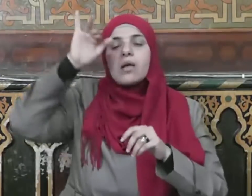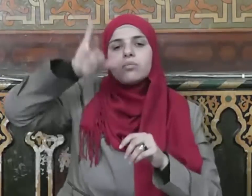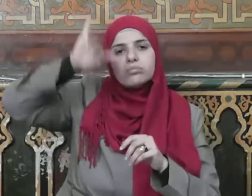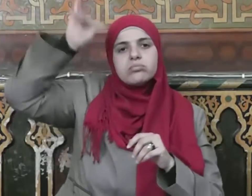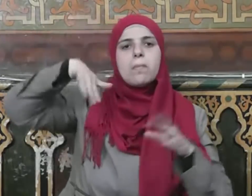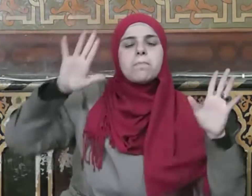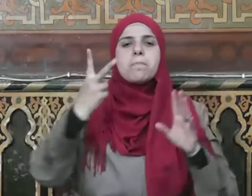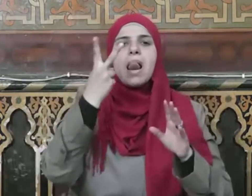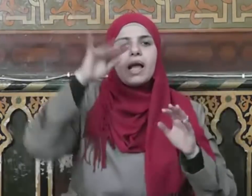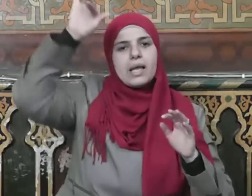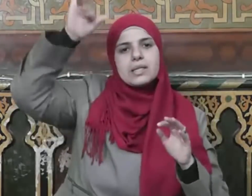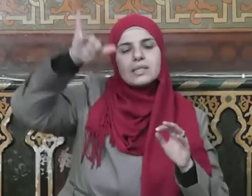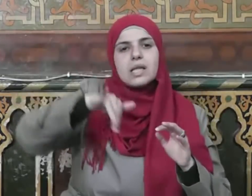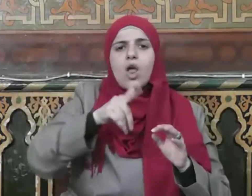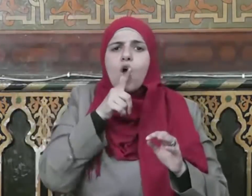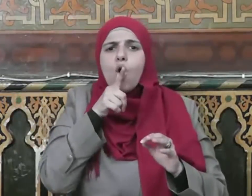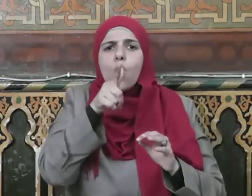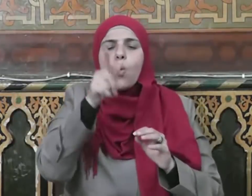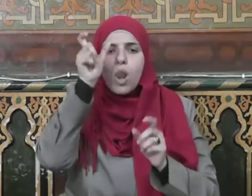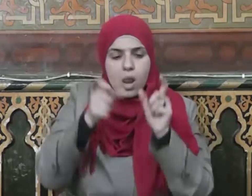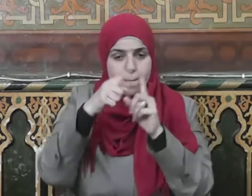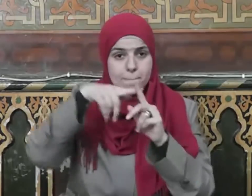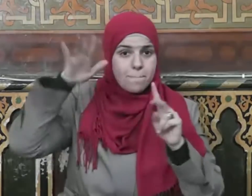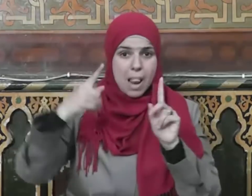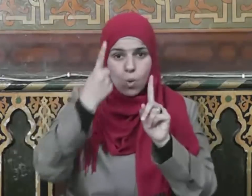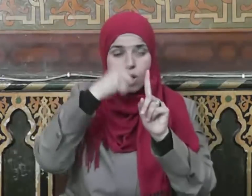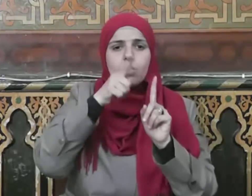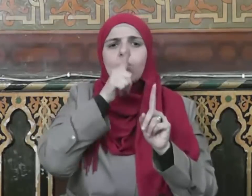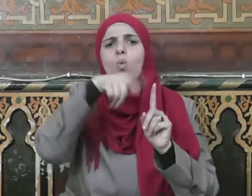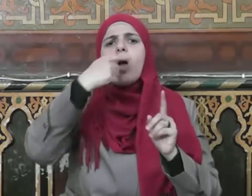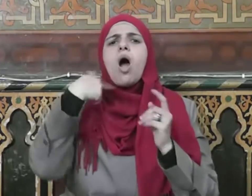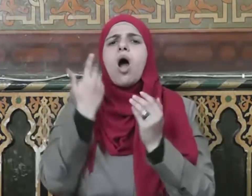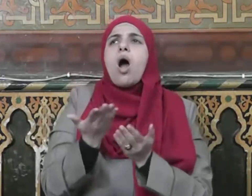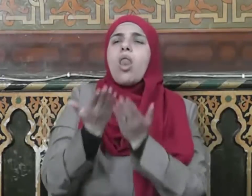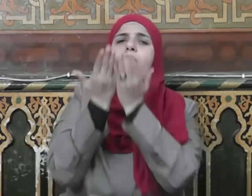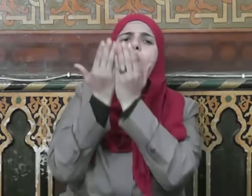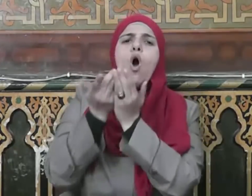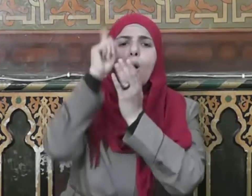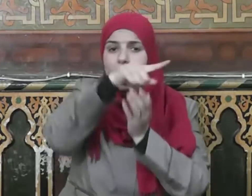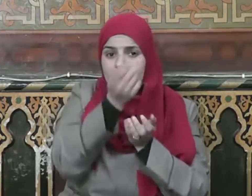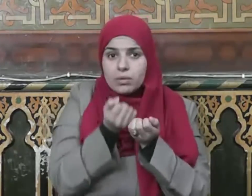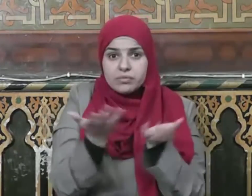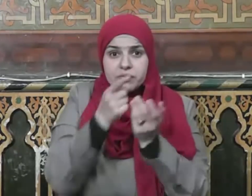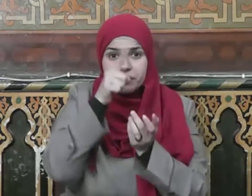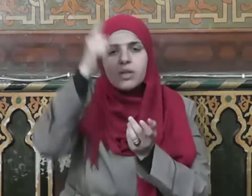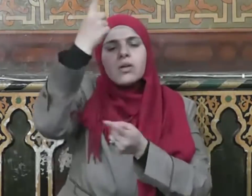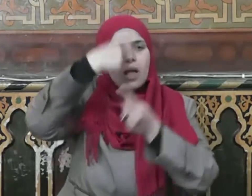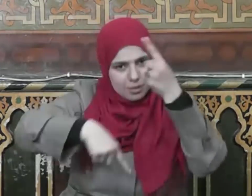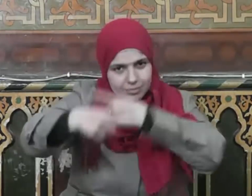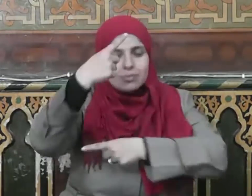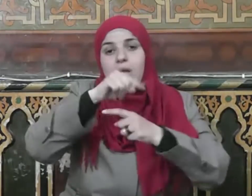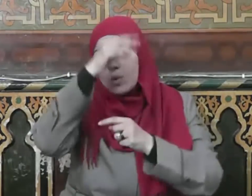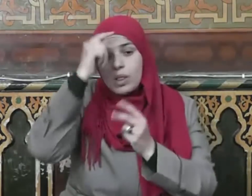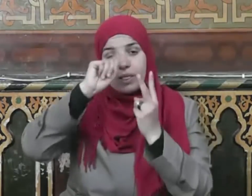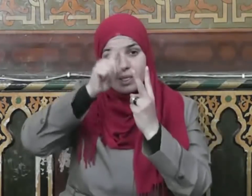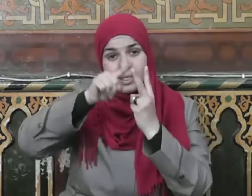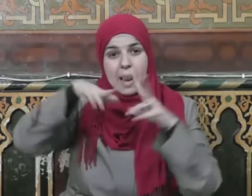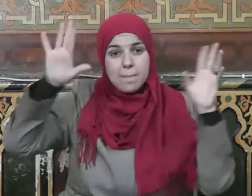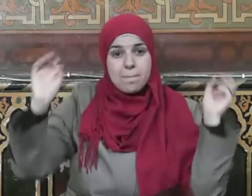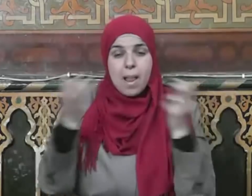ينزلان فيقول أحدهما: اللهم أعط منفقا خلفا، ويقول الآخر: